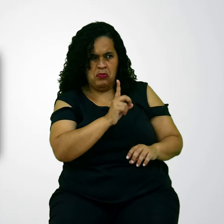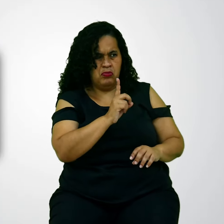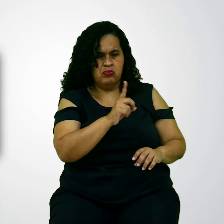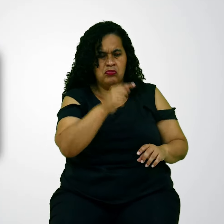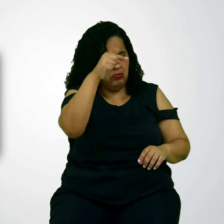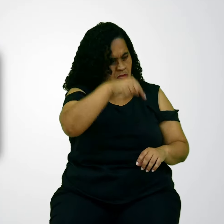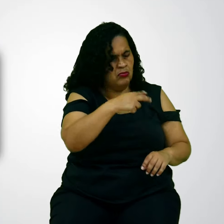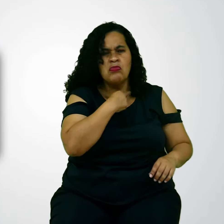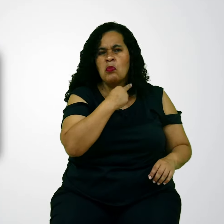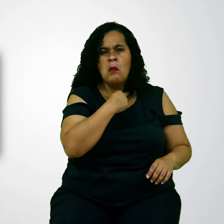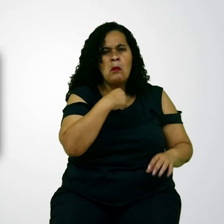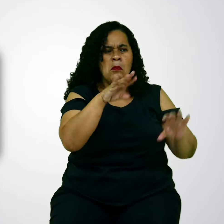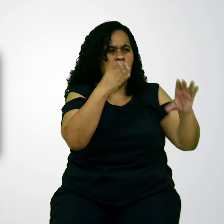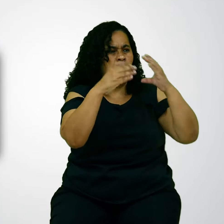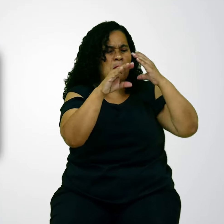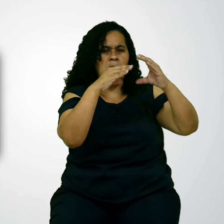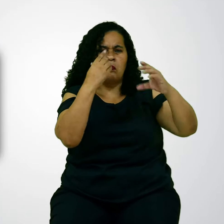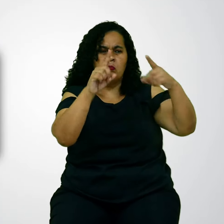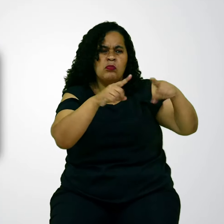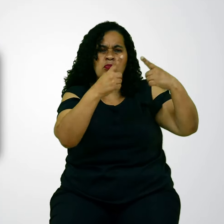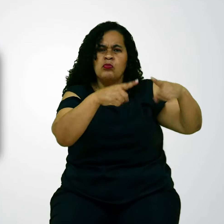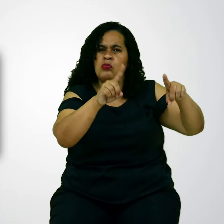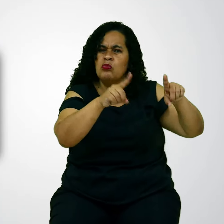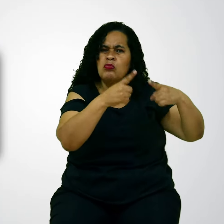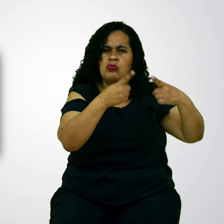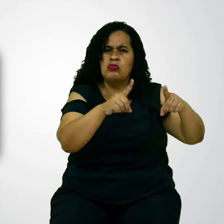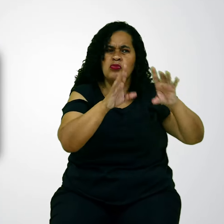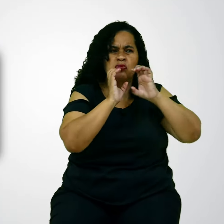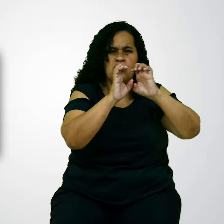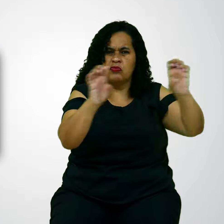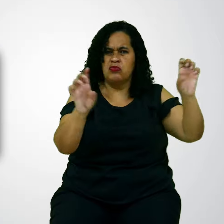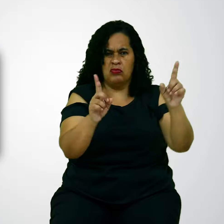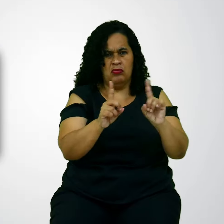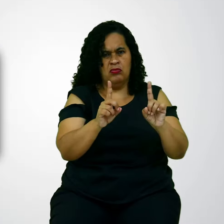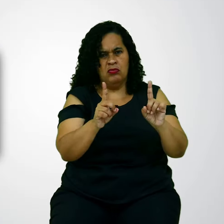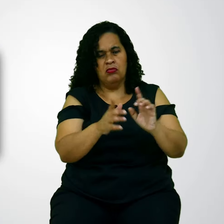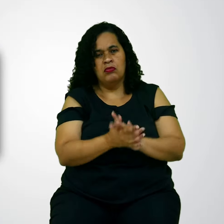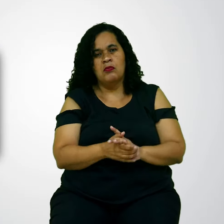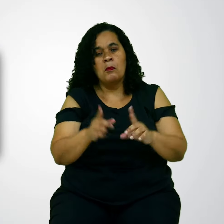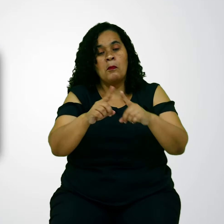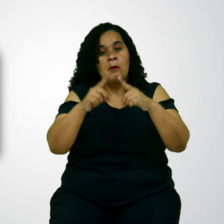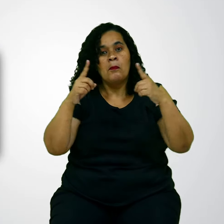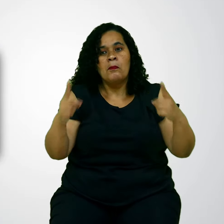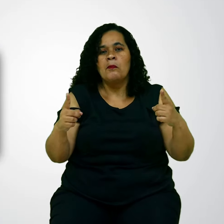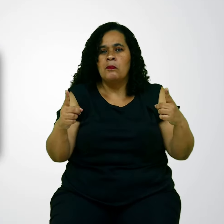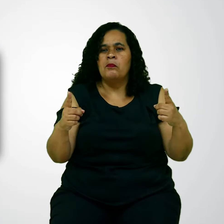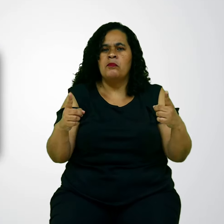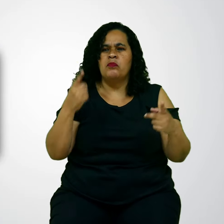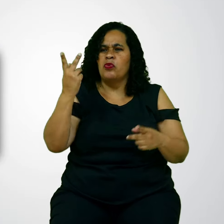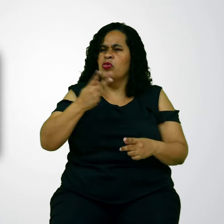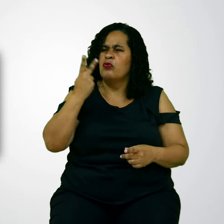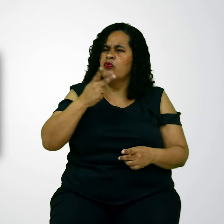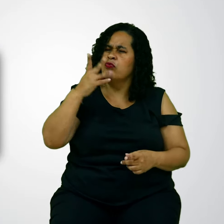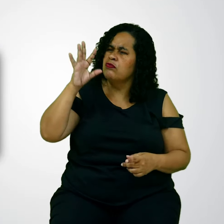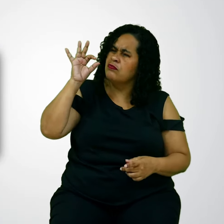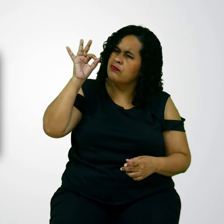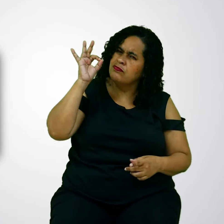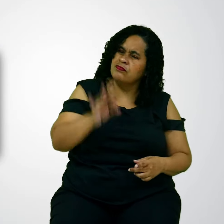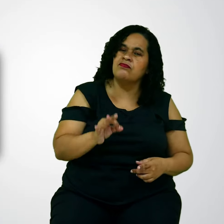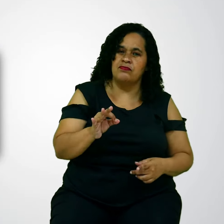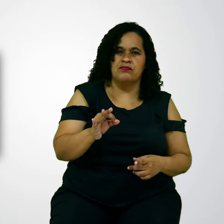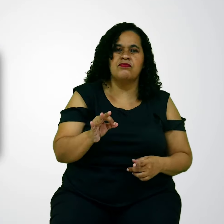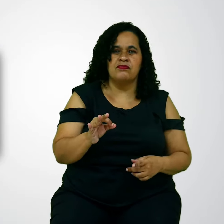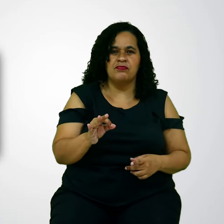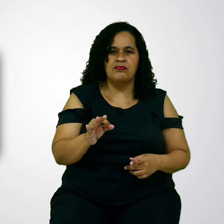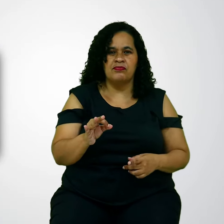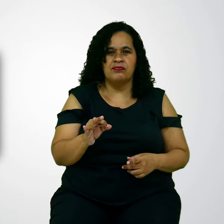a mensagem direta do evangelho, mas eram músicas evangélicas, mas não tinha uma mensagem cristocêntrica, digamos assim. Ou